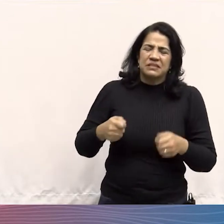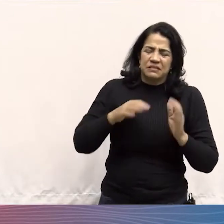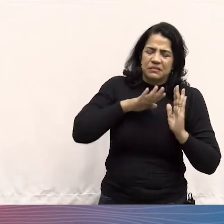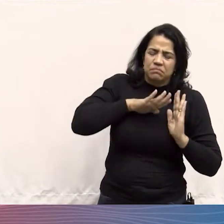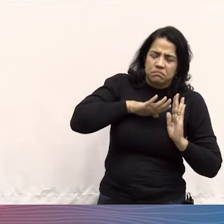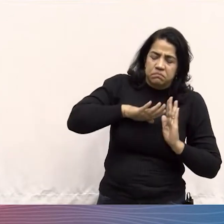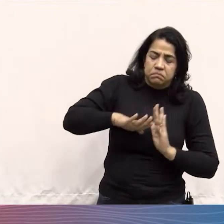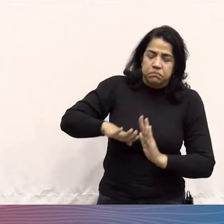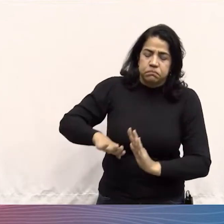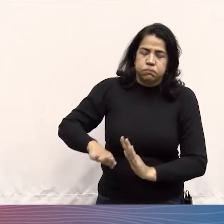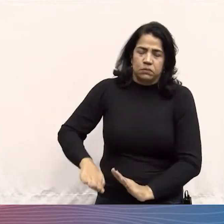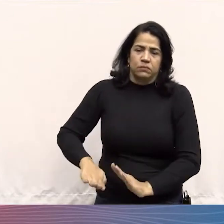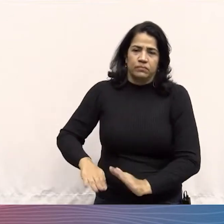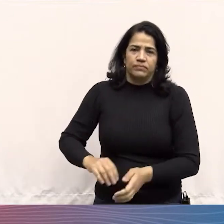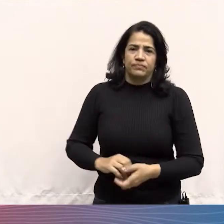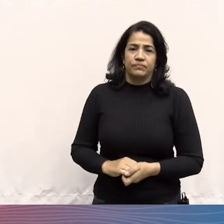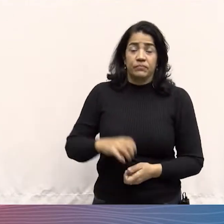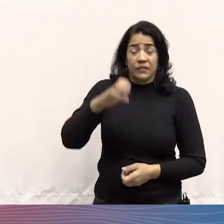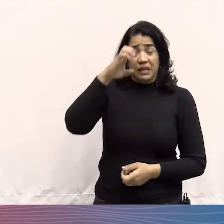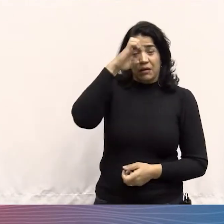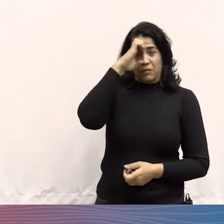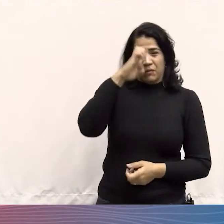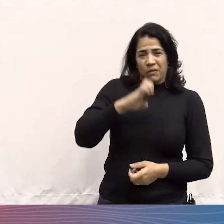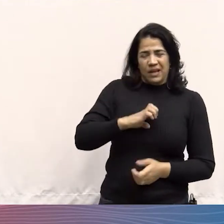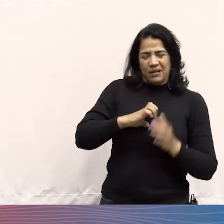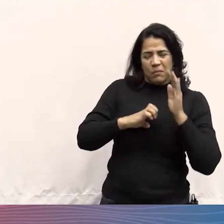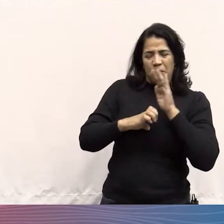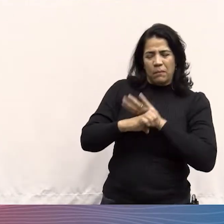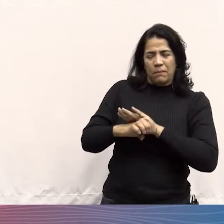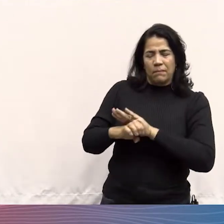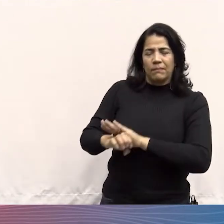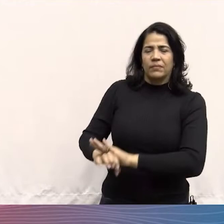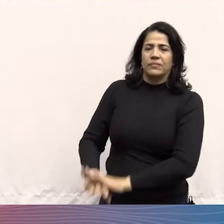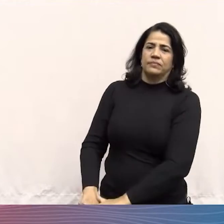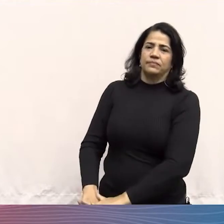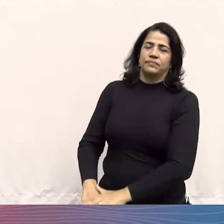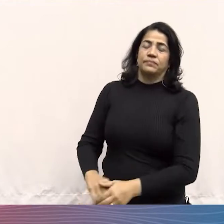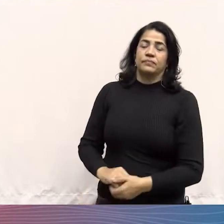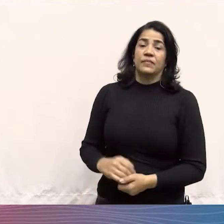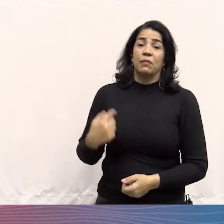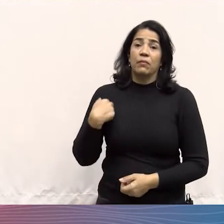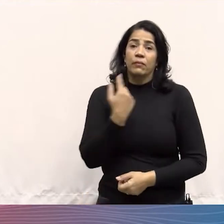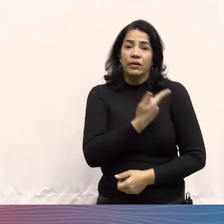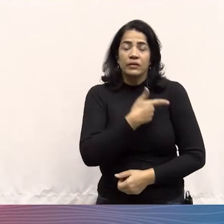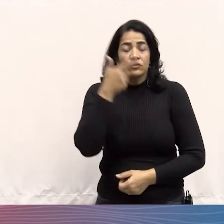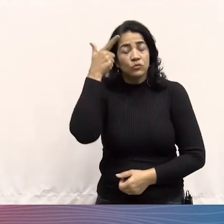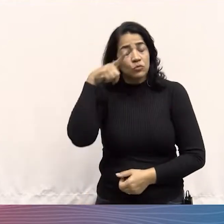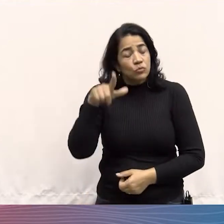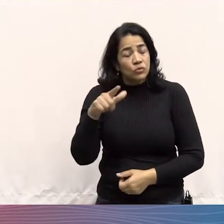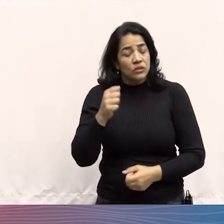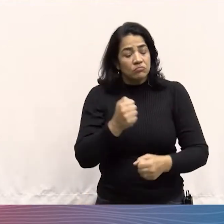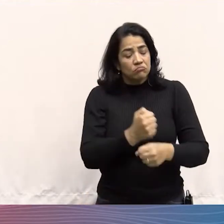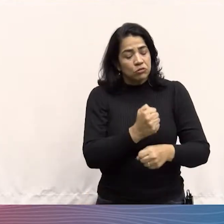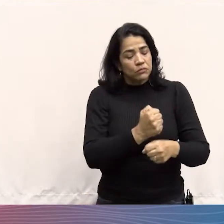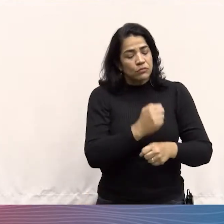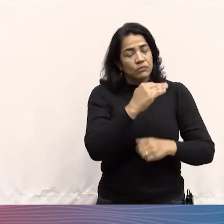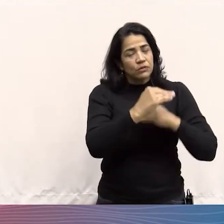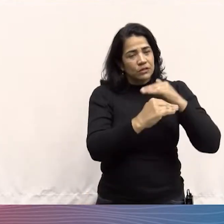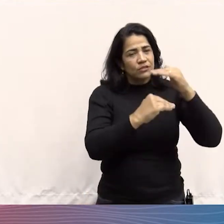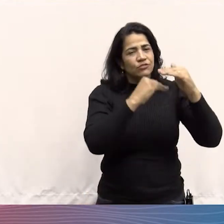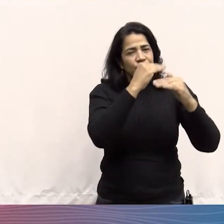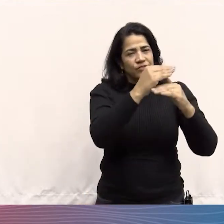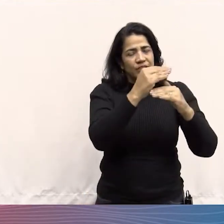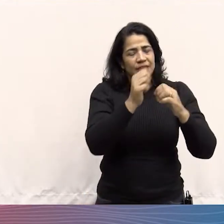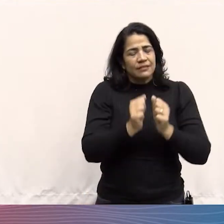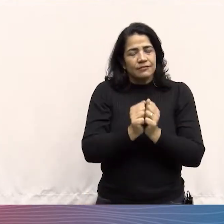terrena. Amém? E assim vamos ser edificados junto com Cristo. E aí,